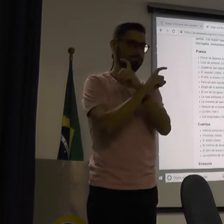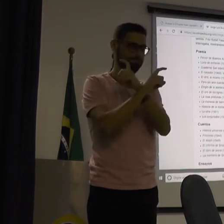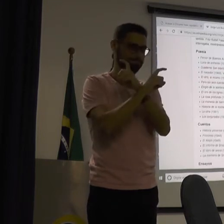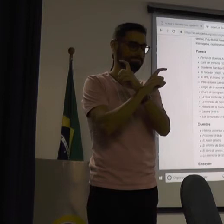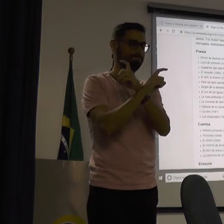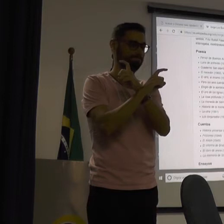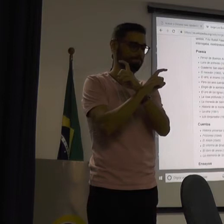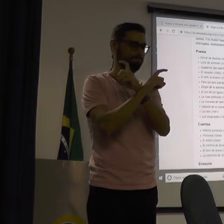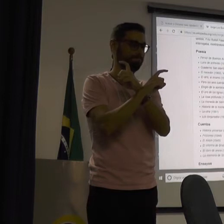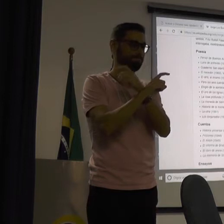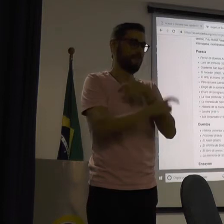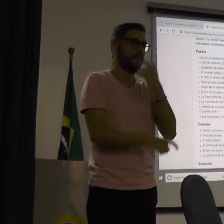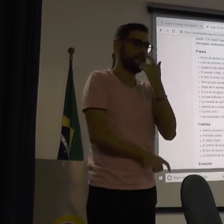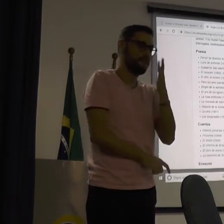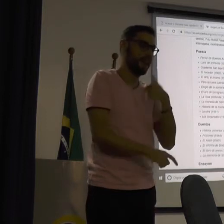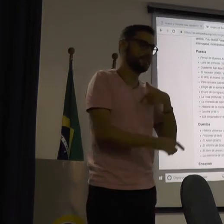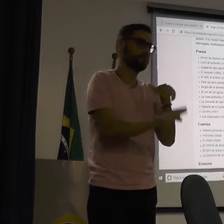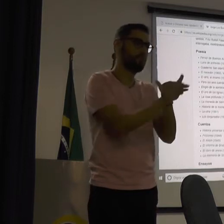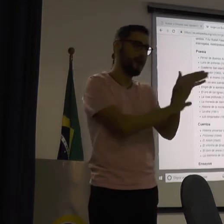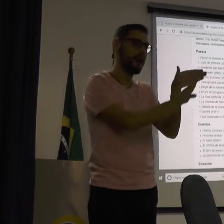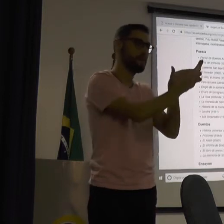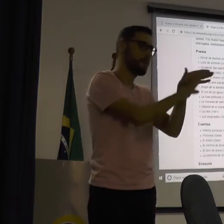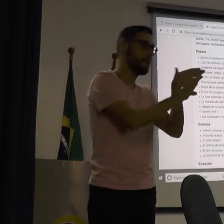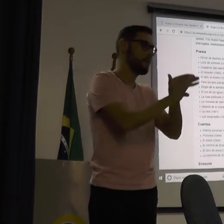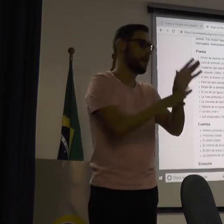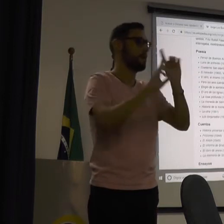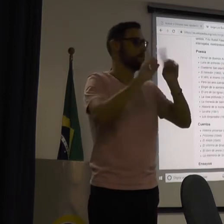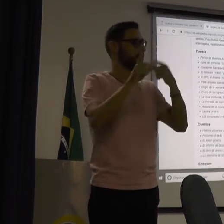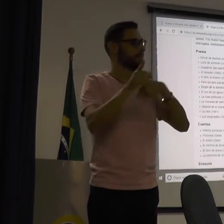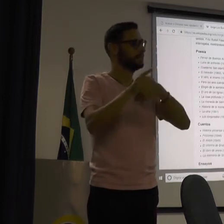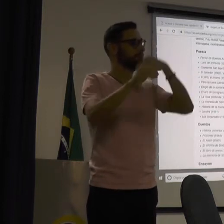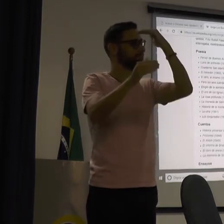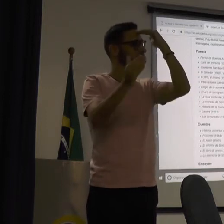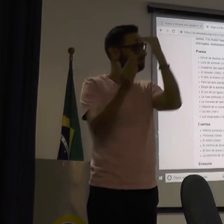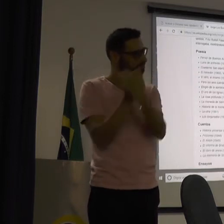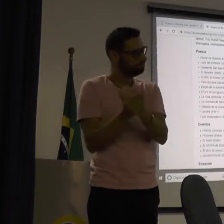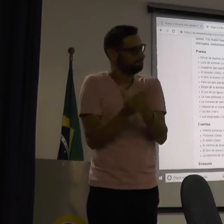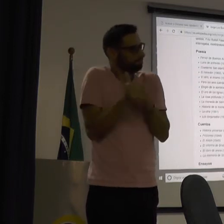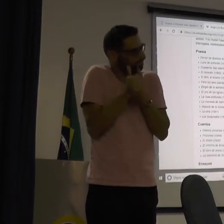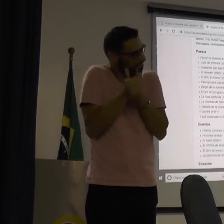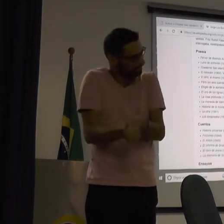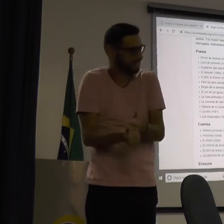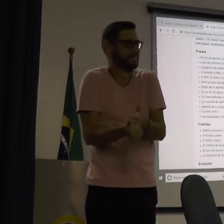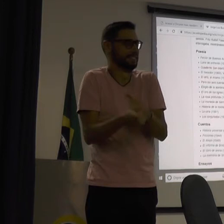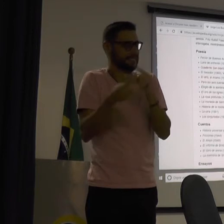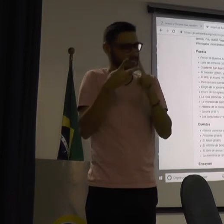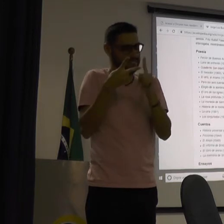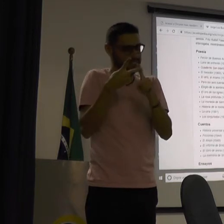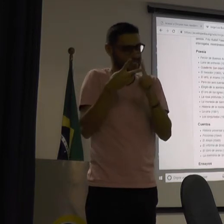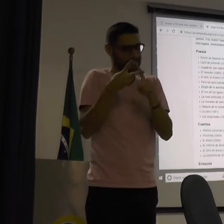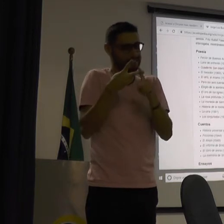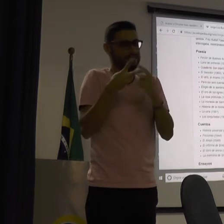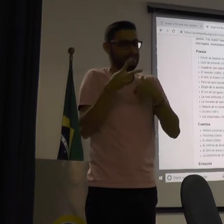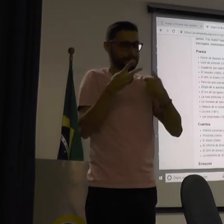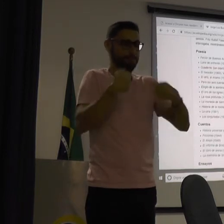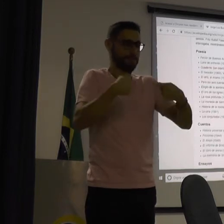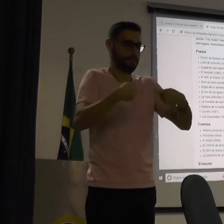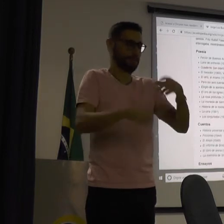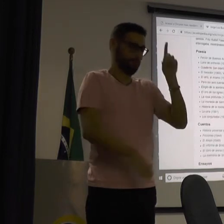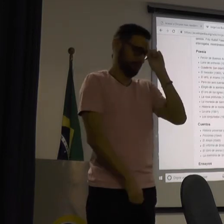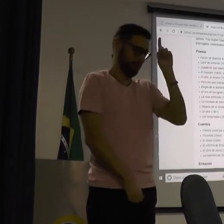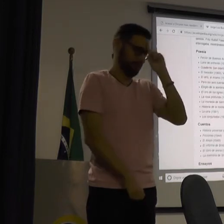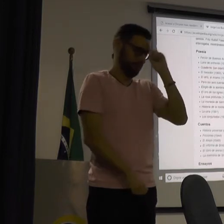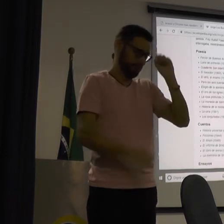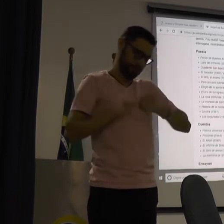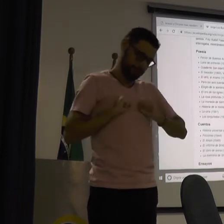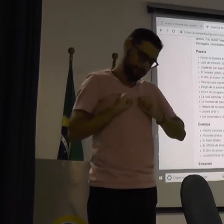É fácil a gente dar conselho, né? Seguir é muito mais difícil. Eu faço um esforço cotidiano, mas